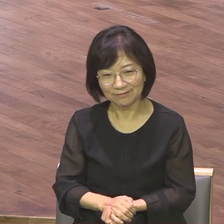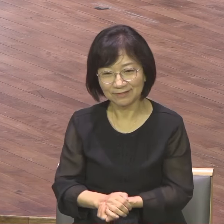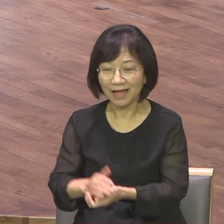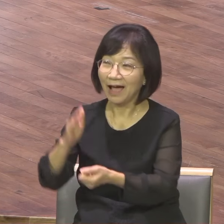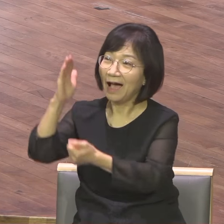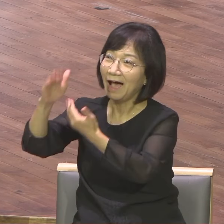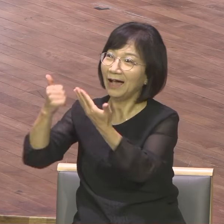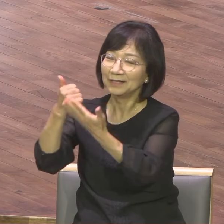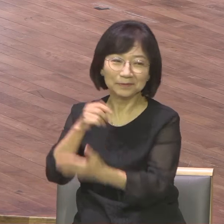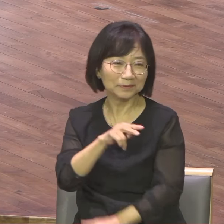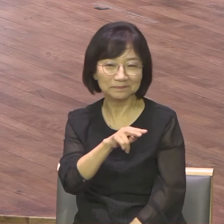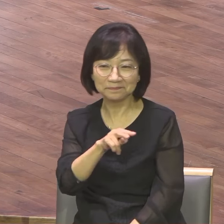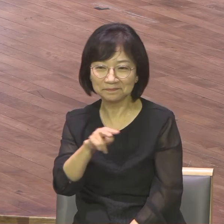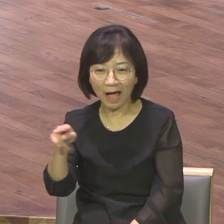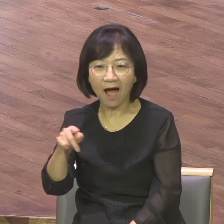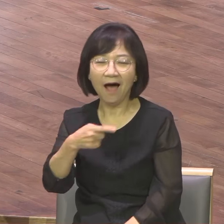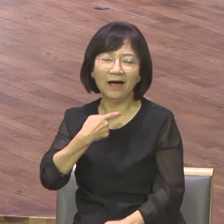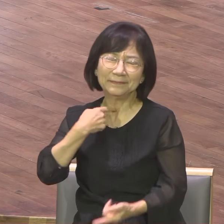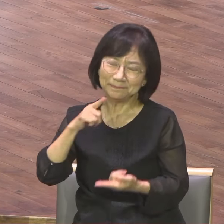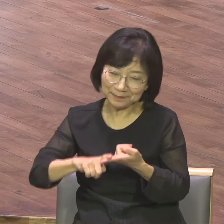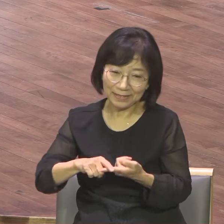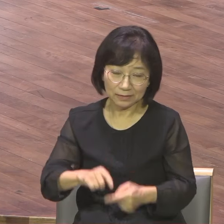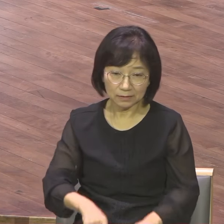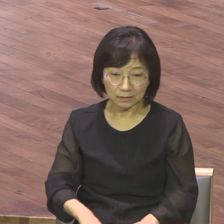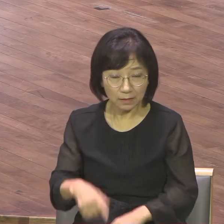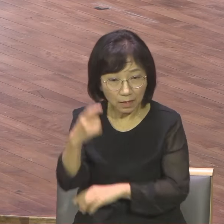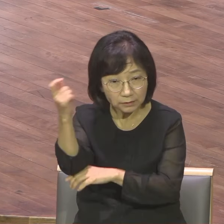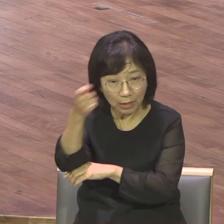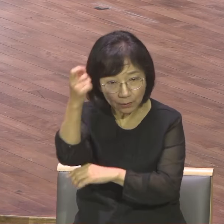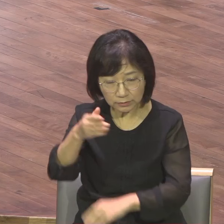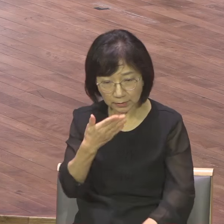사람이라. 다윗이 착했습니까?